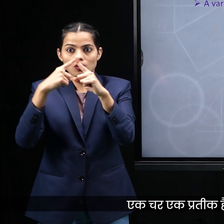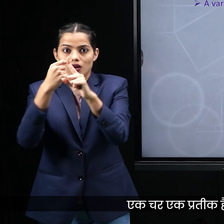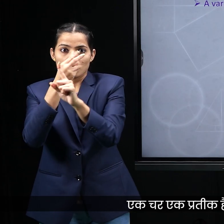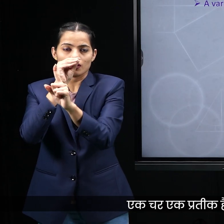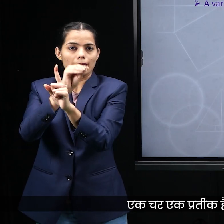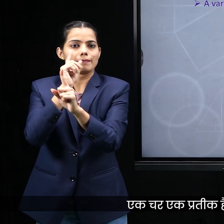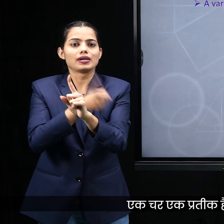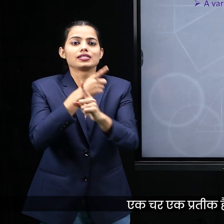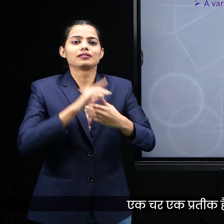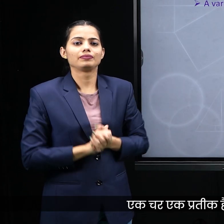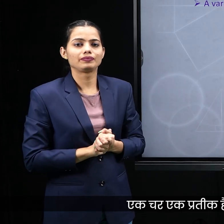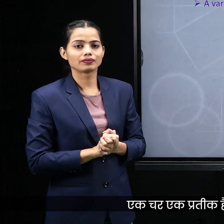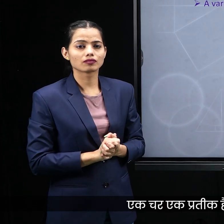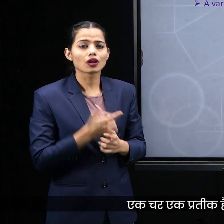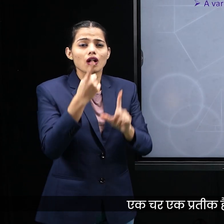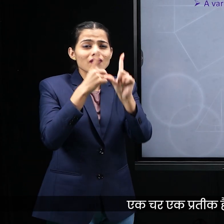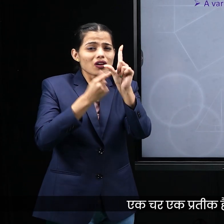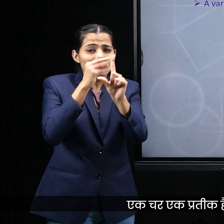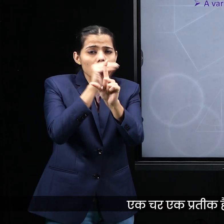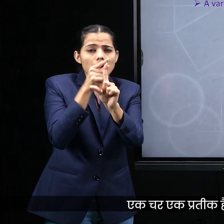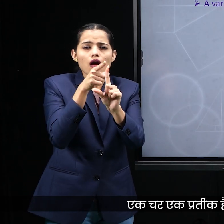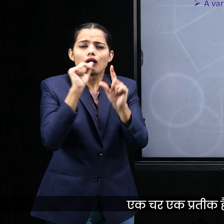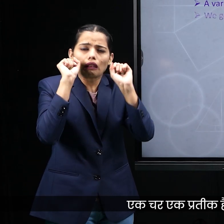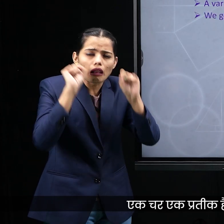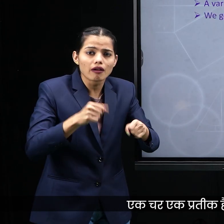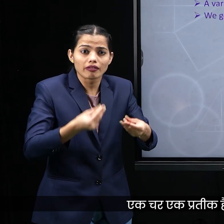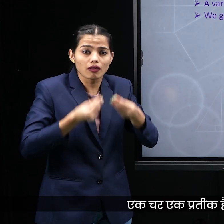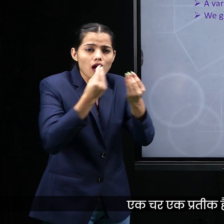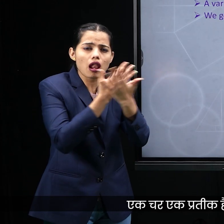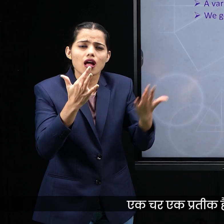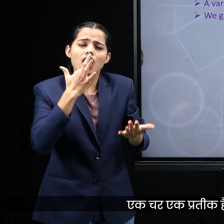है जो कोई भी वास्तविक मूल्य ले सकता है।